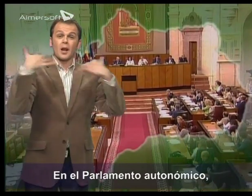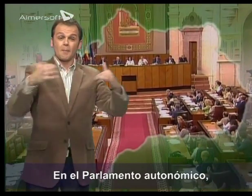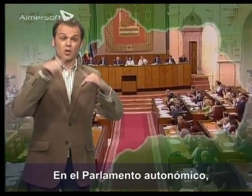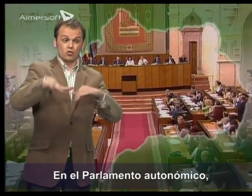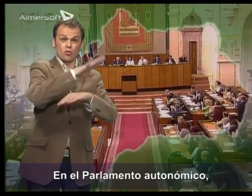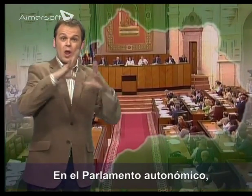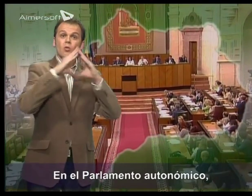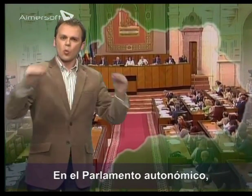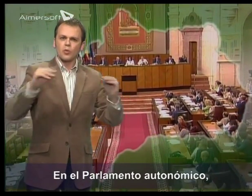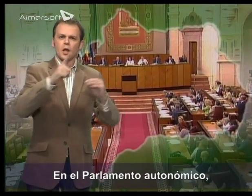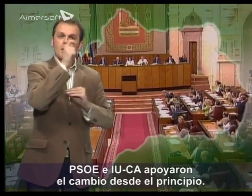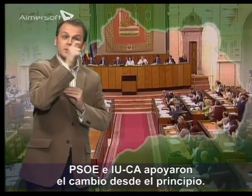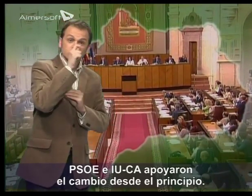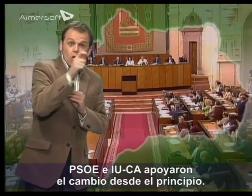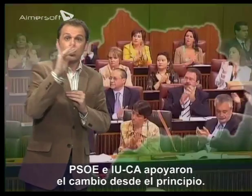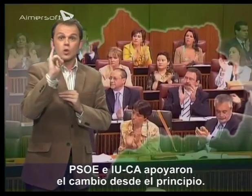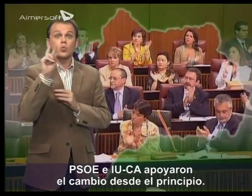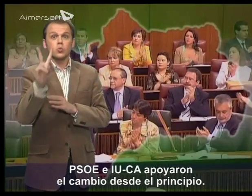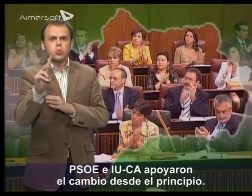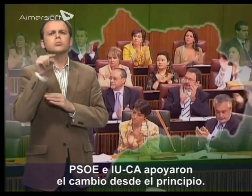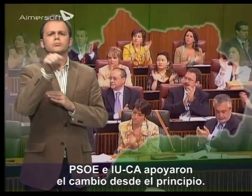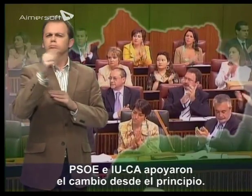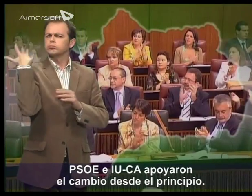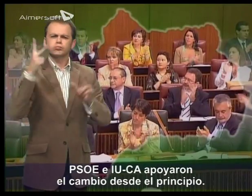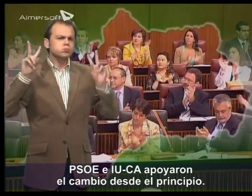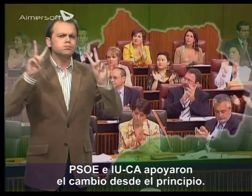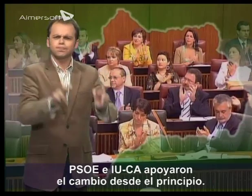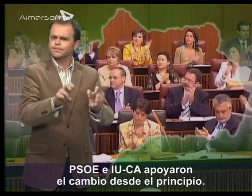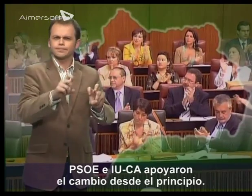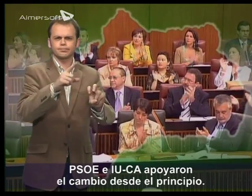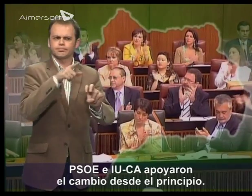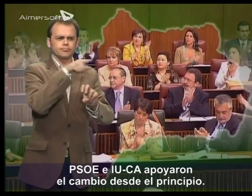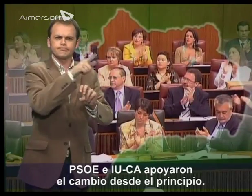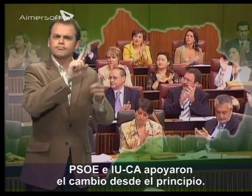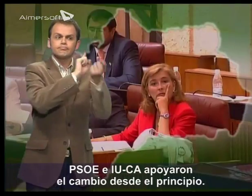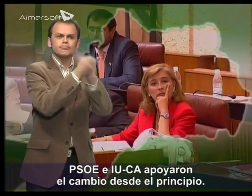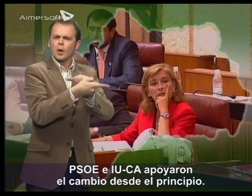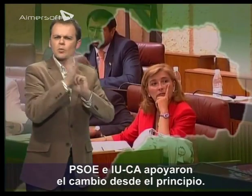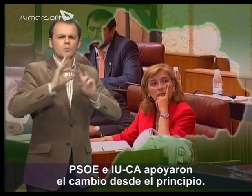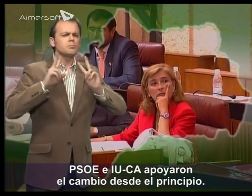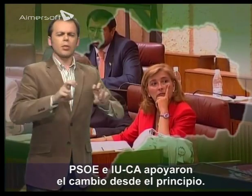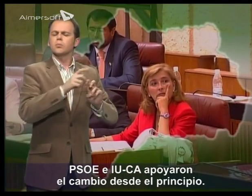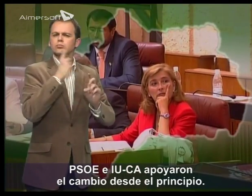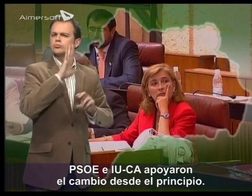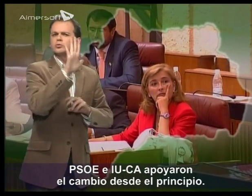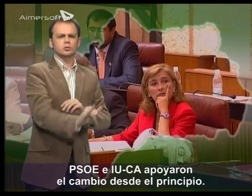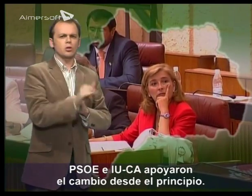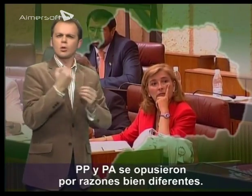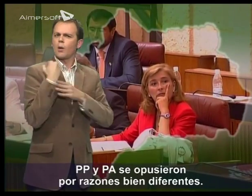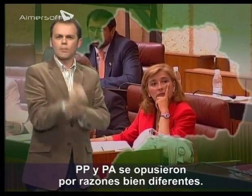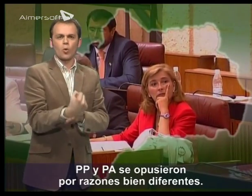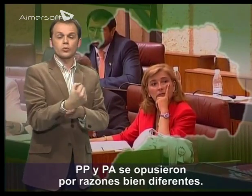En el Parlamento Autonómico, PSOE e Izquierda Unida, Convocatoria por Andalucía, apoyaron el cambio desde el